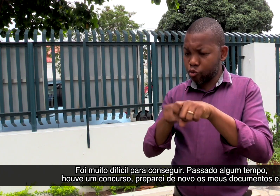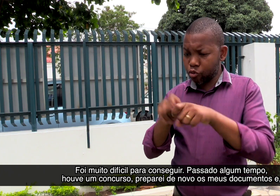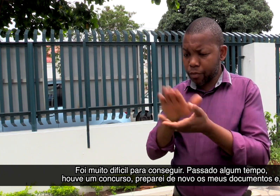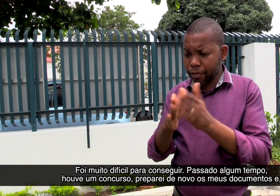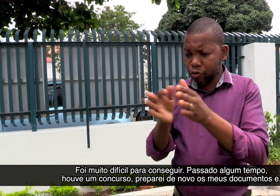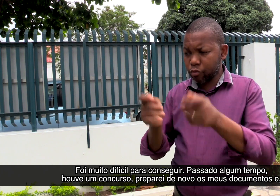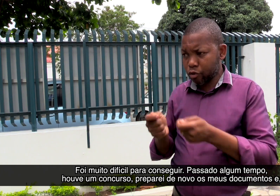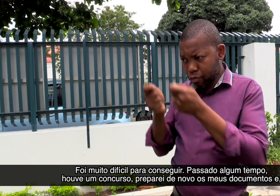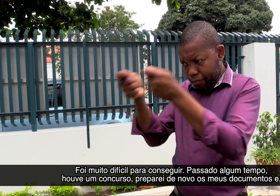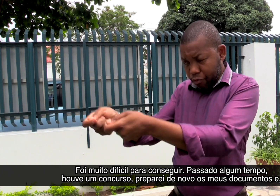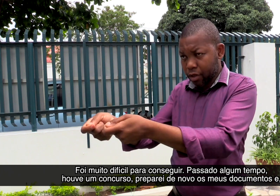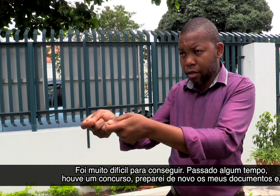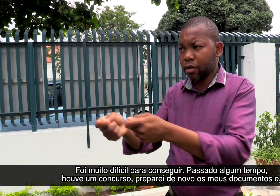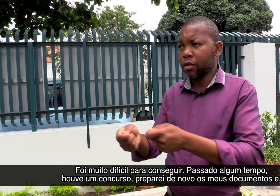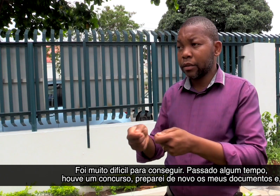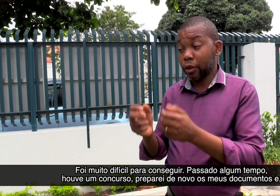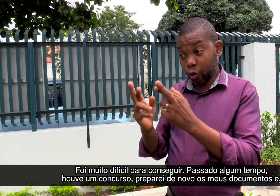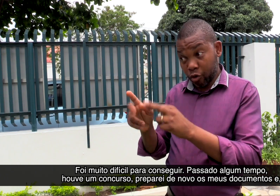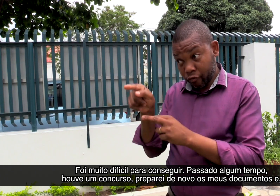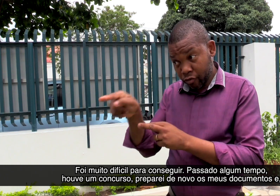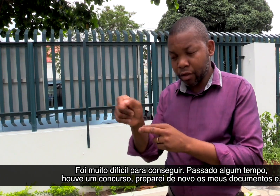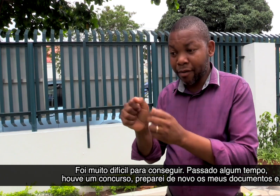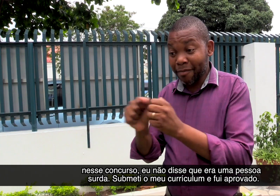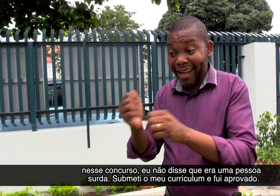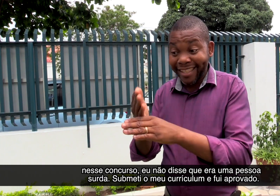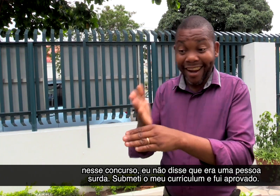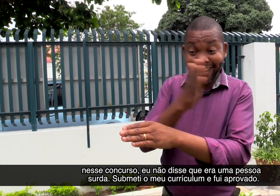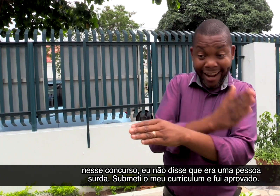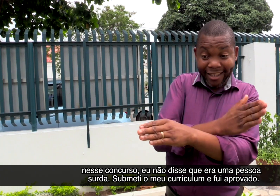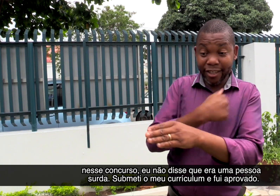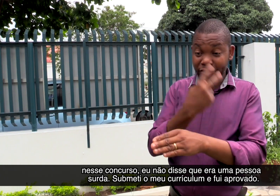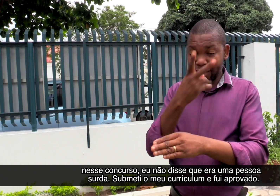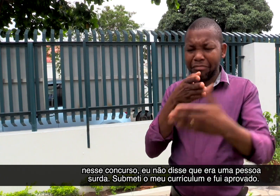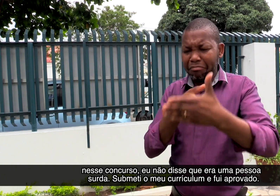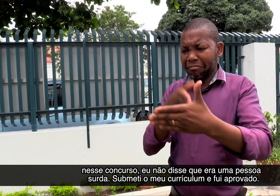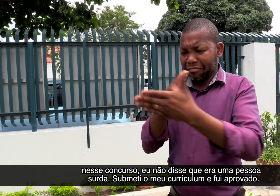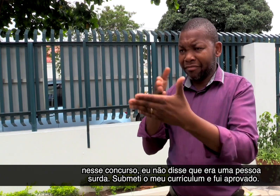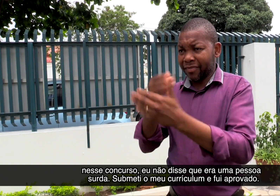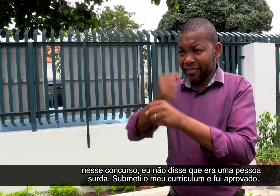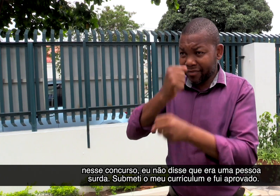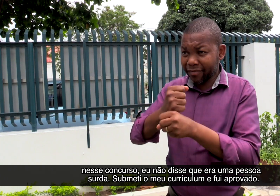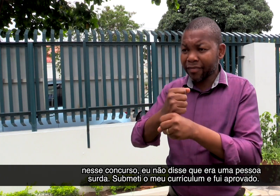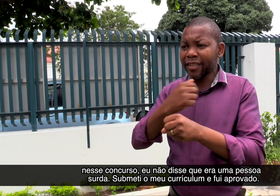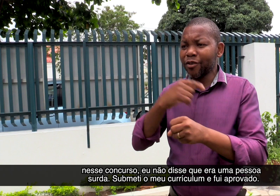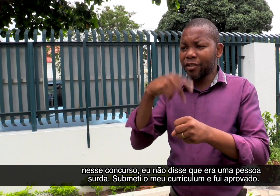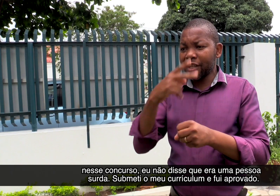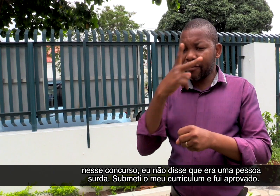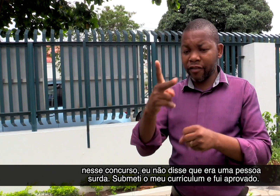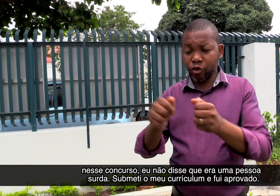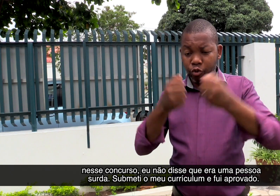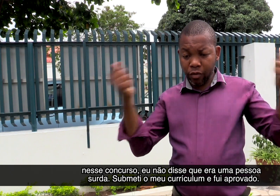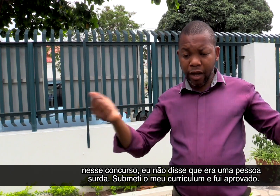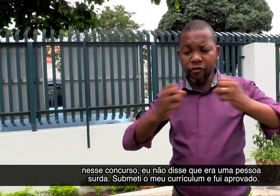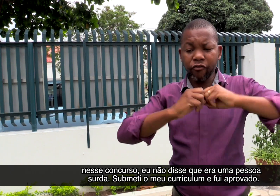um concurso, preparei de novo os meus documentos e, por sorte, nesse concurso, dizer que antes eu